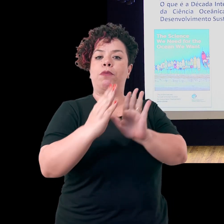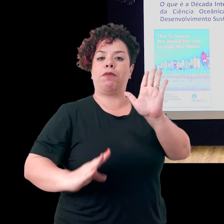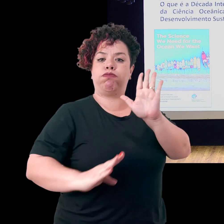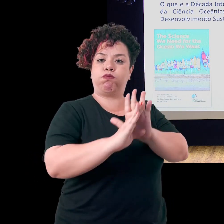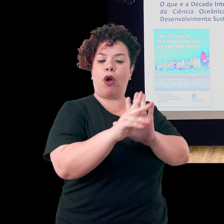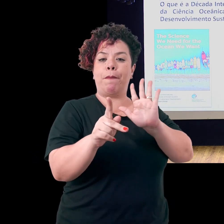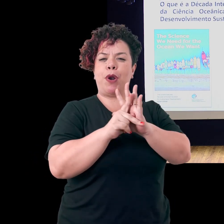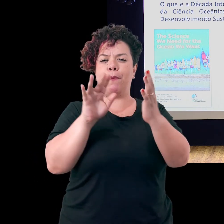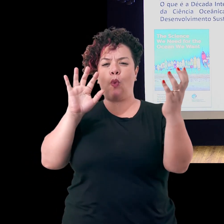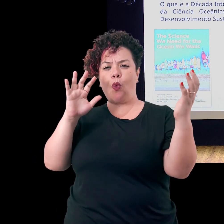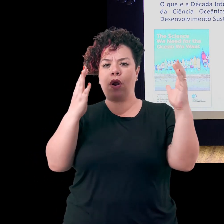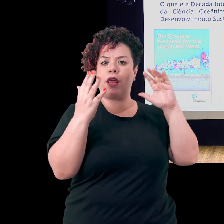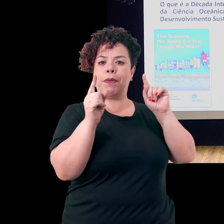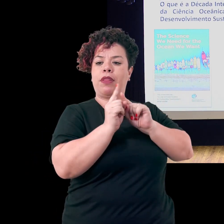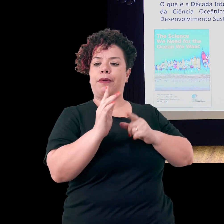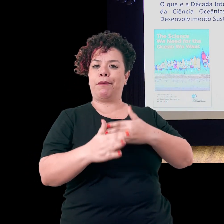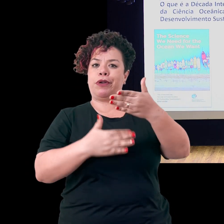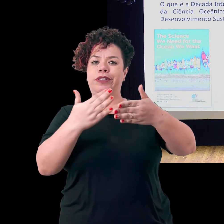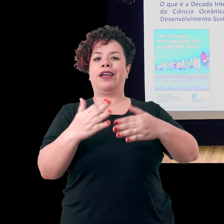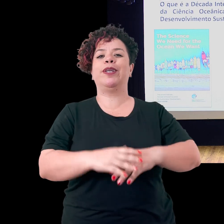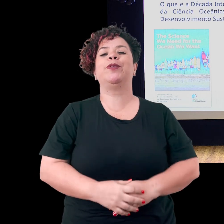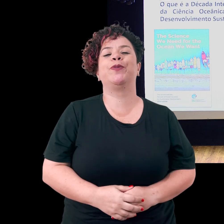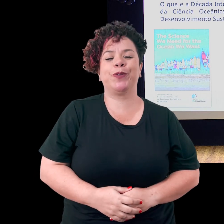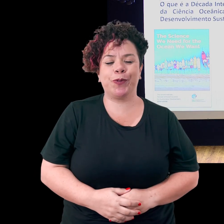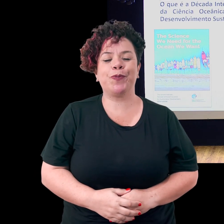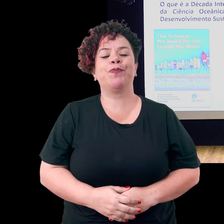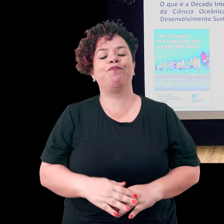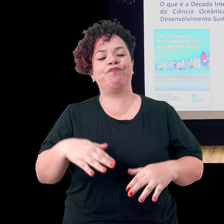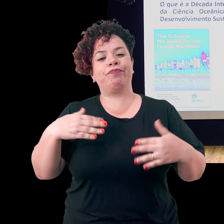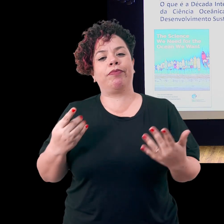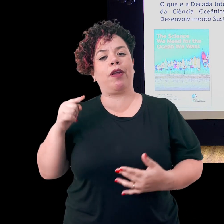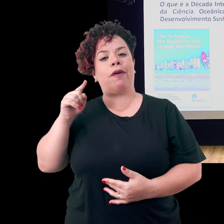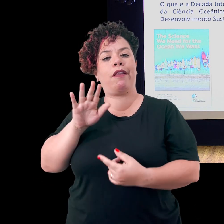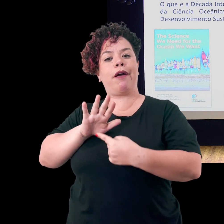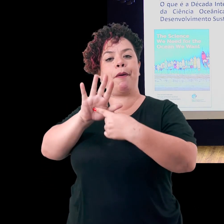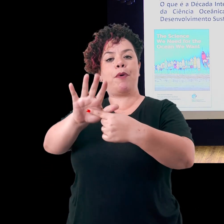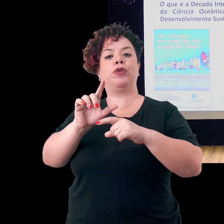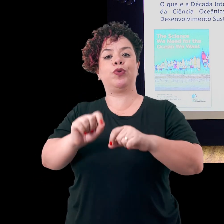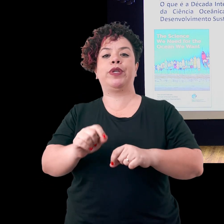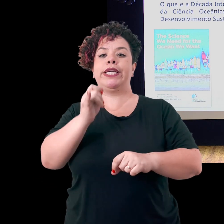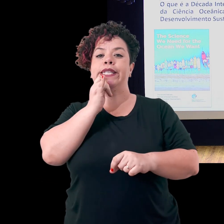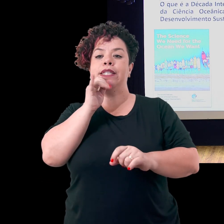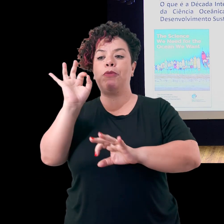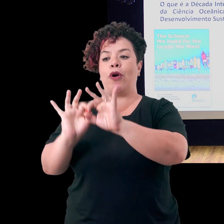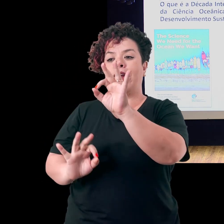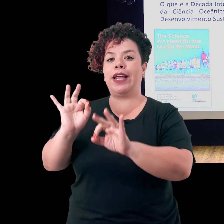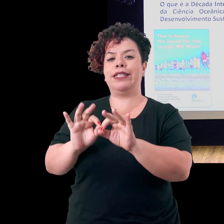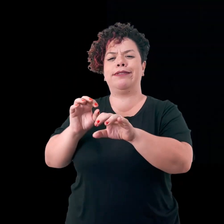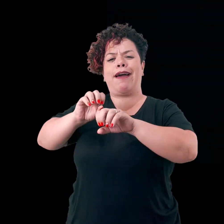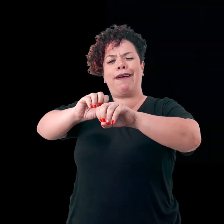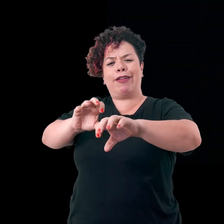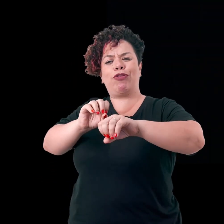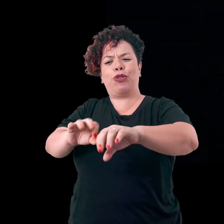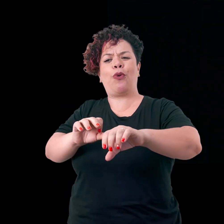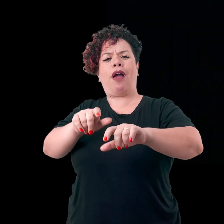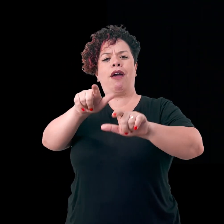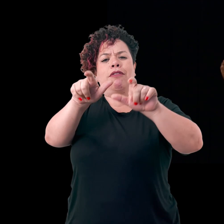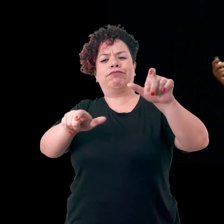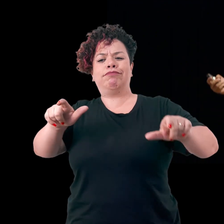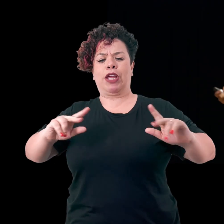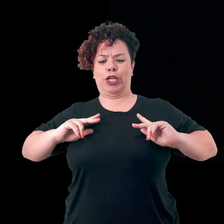e em outros processos importantes. A década vem, então, né, a meio que catequizar a humanidade para que a gente